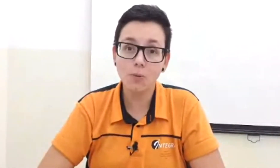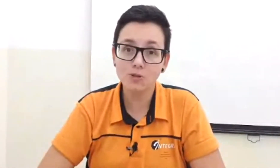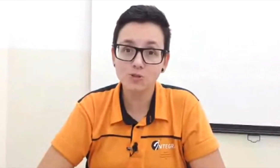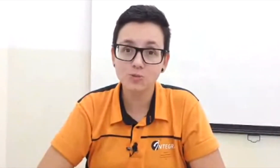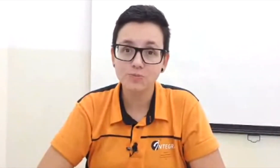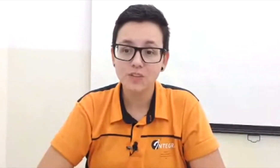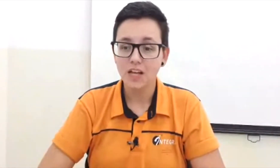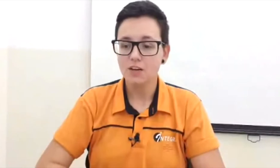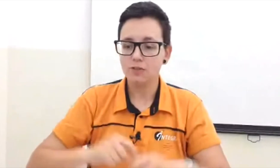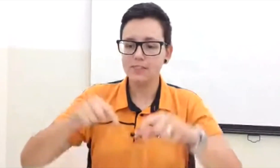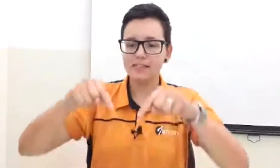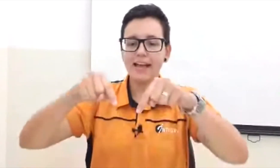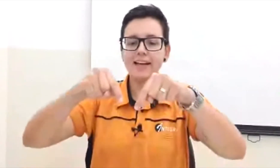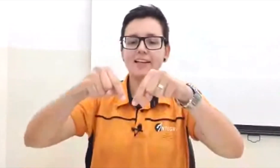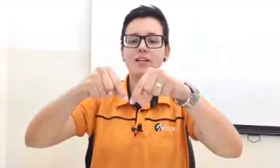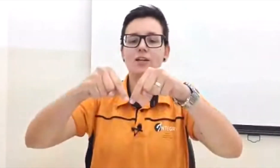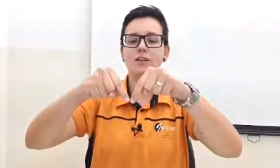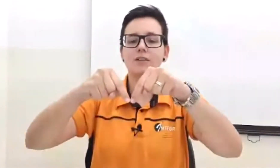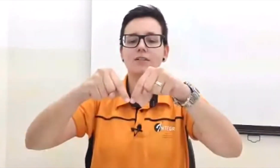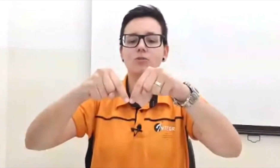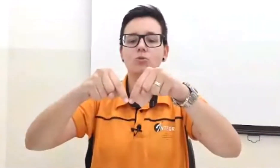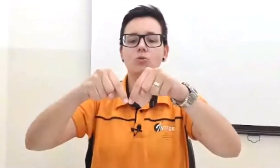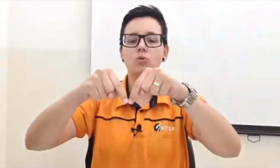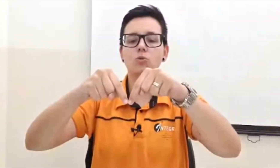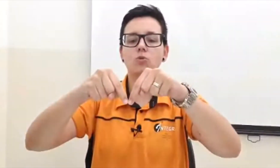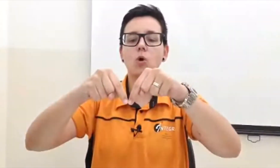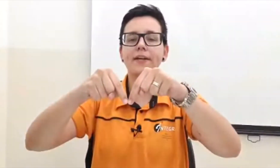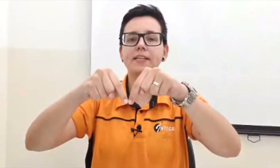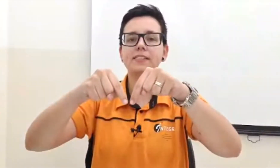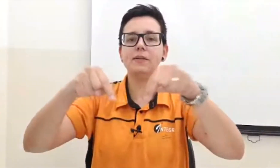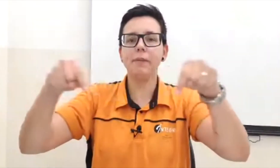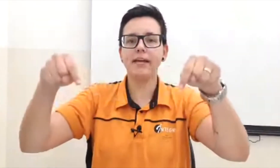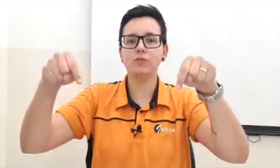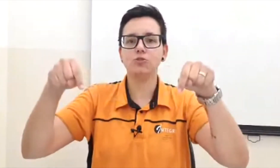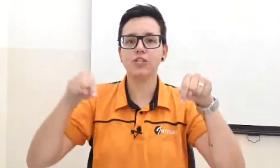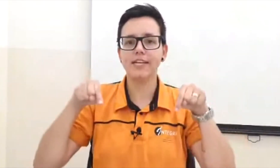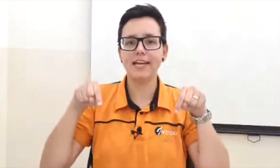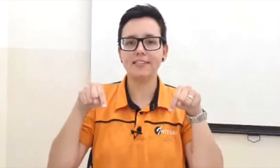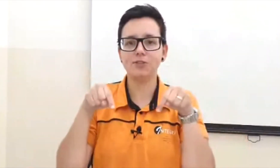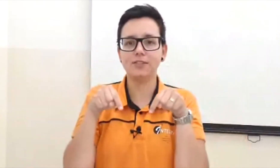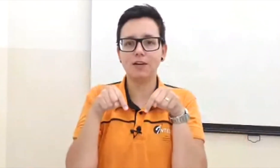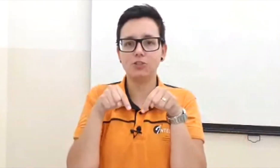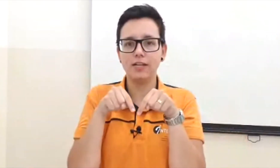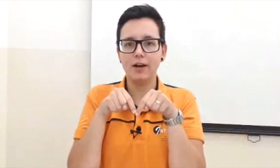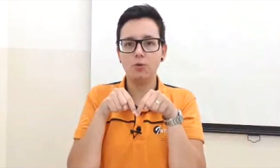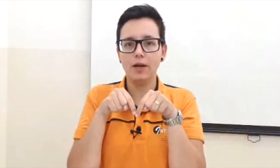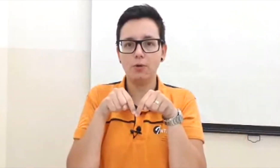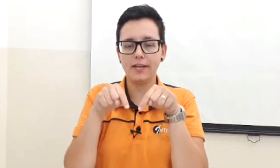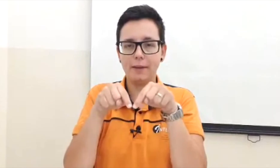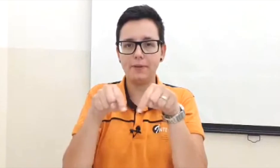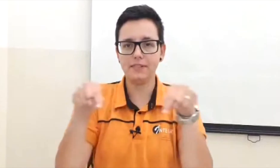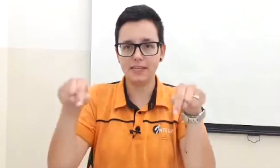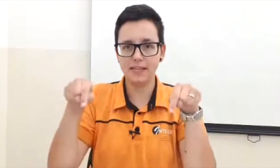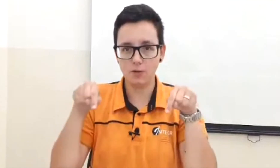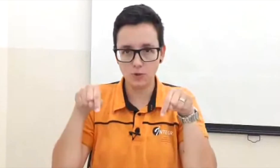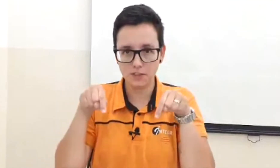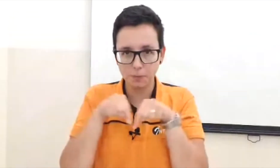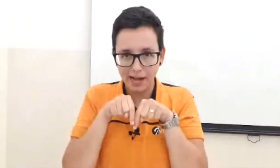composto. Você tem aqui o conhecimento de que esse é o sinal é o que representa o